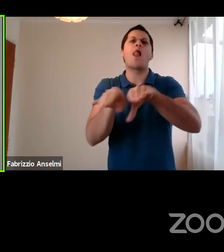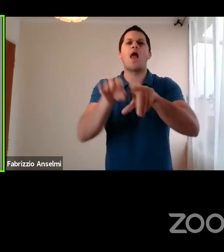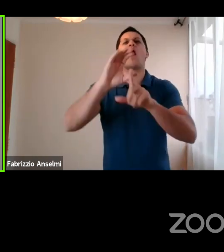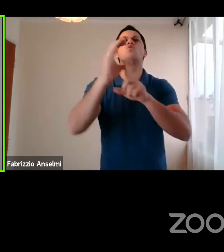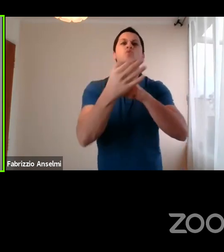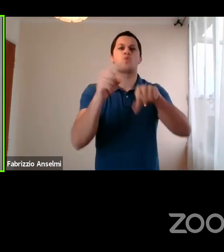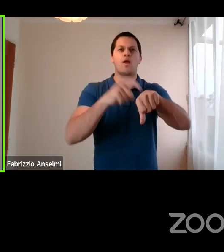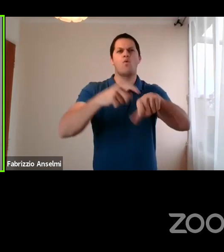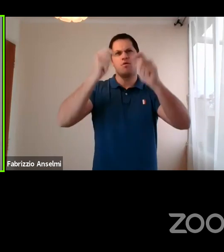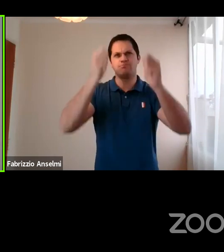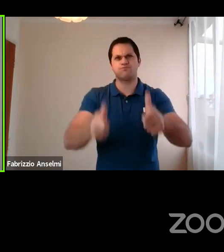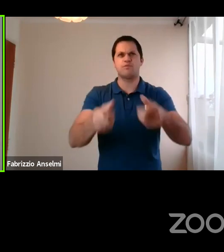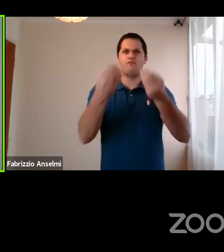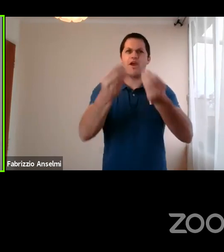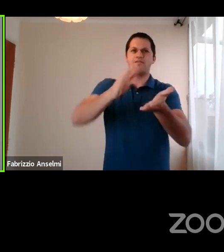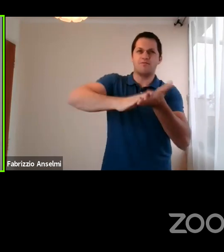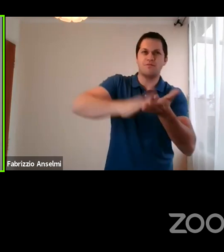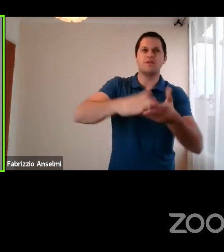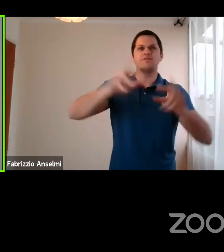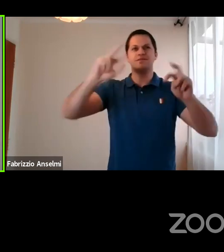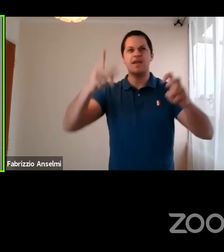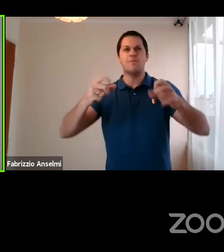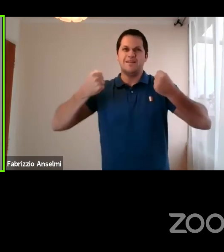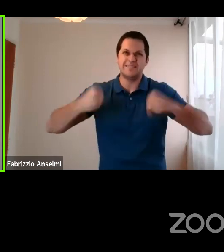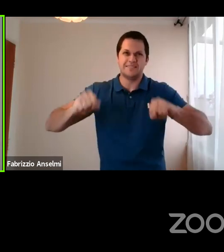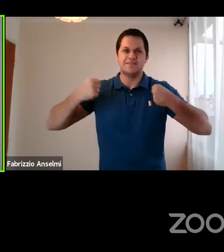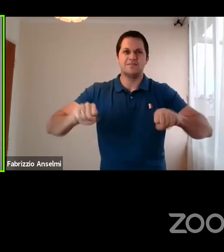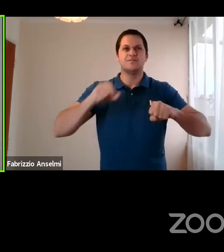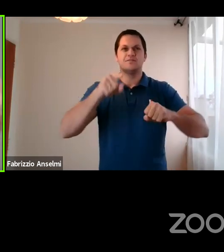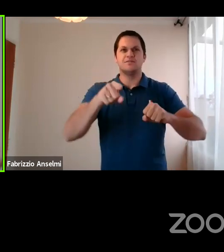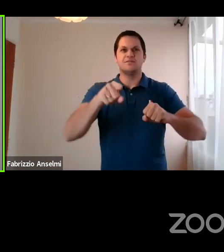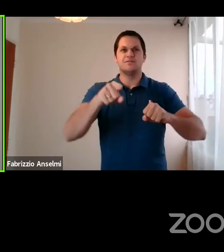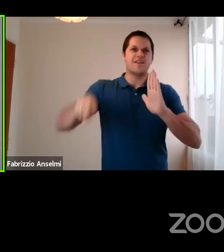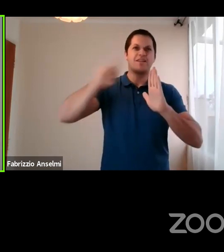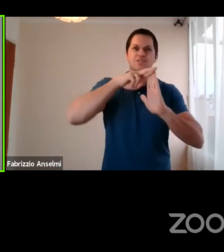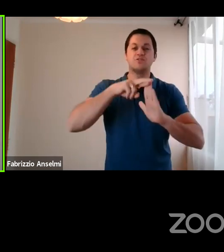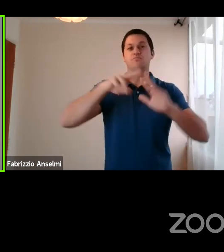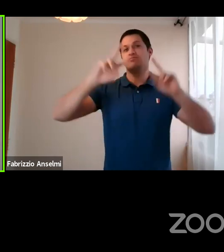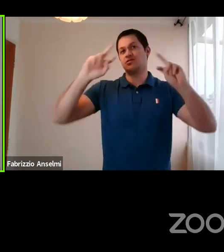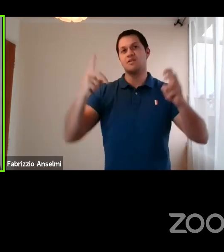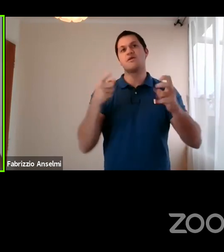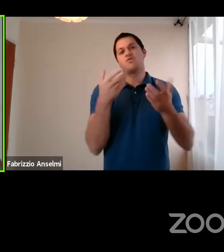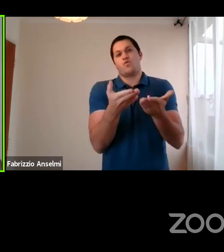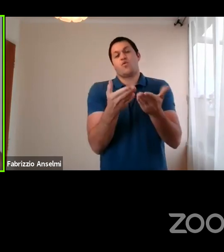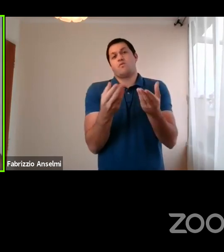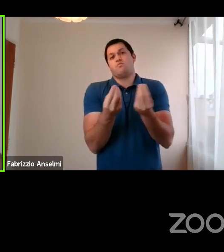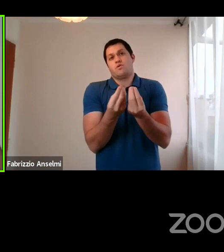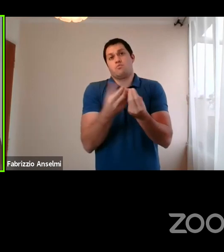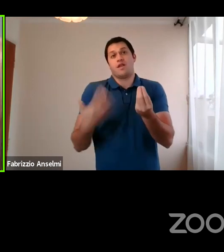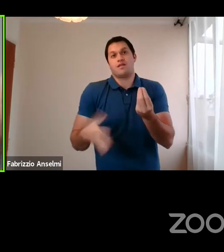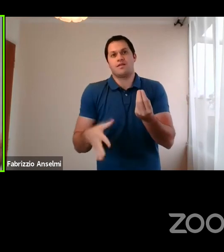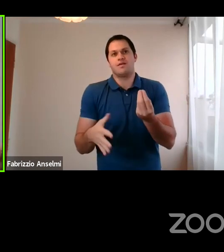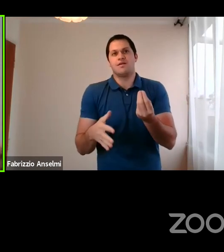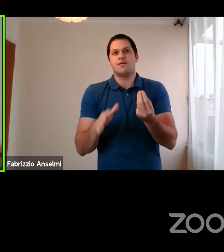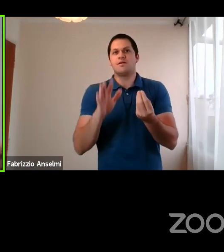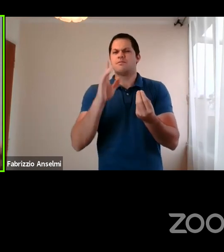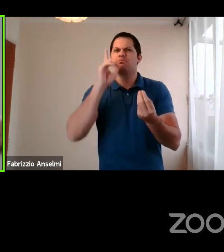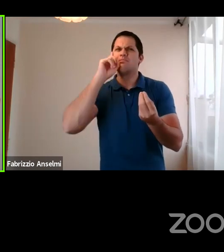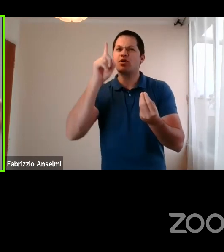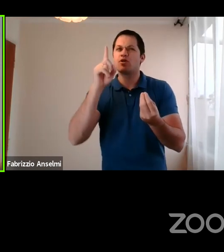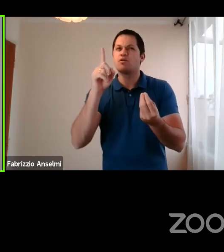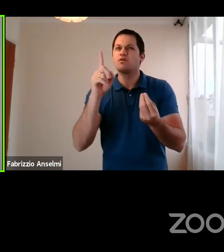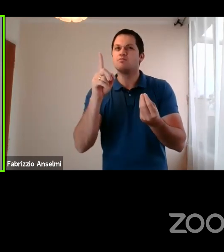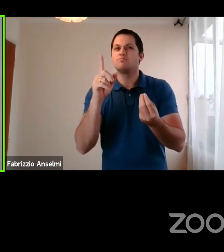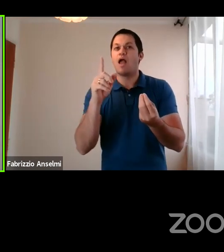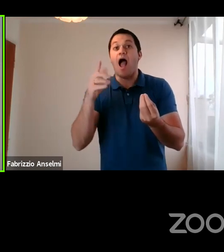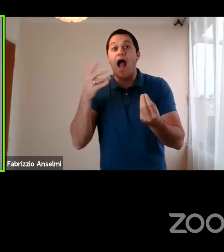gigantesco que han tenido en neurorehabilitación, kinesiología respiratoria, musculoesquelética, entre otros. Pero lo que no se define como importante,